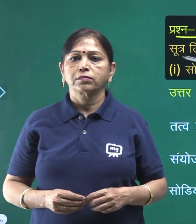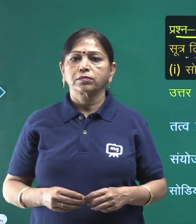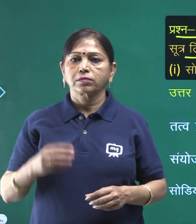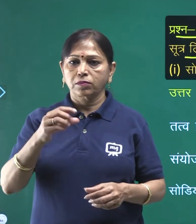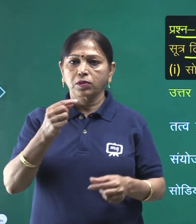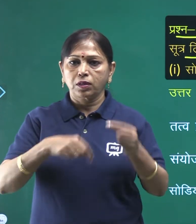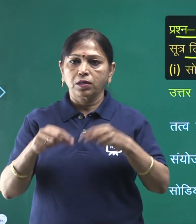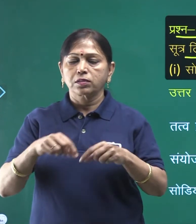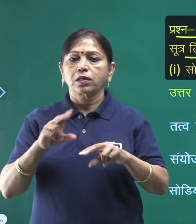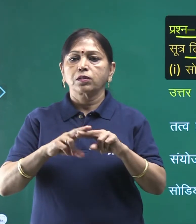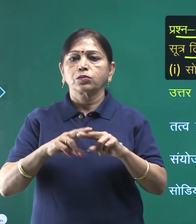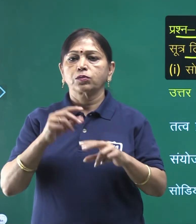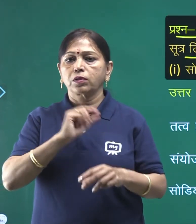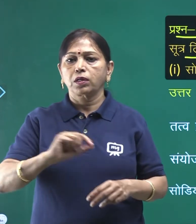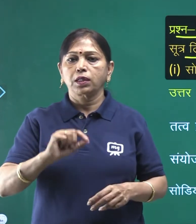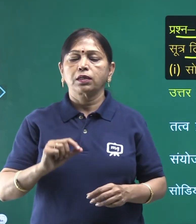रासायनिक सूत्र लिखिए।